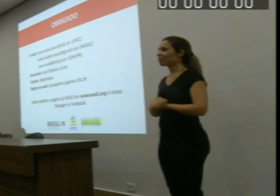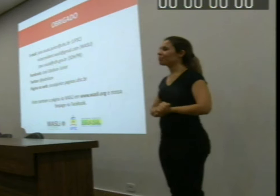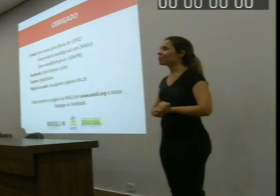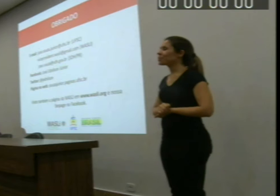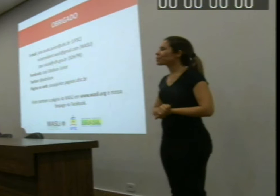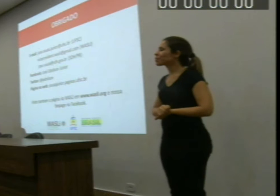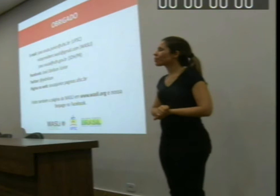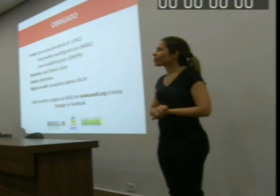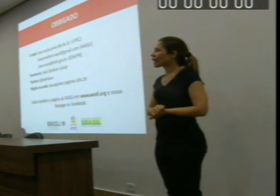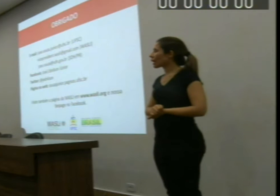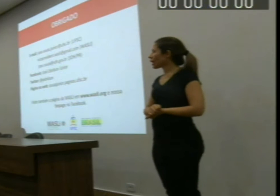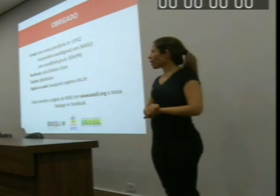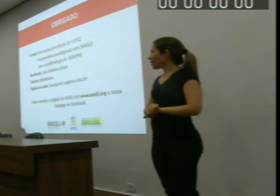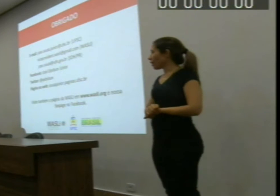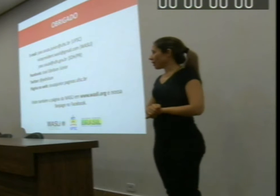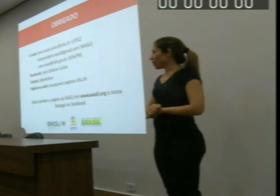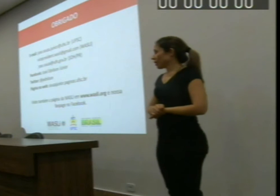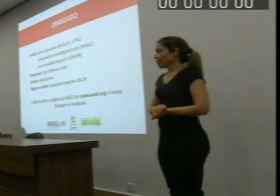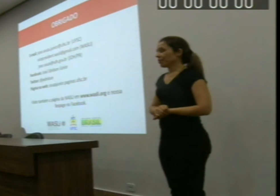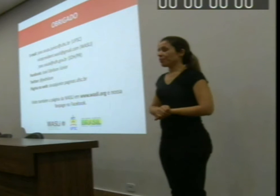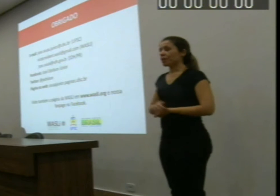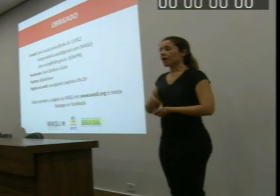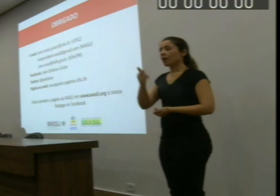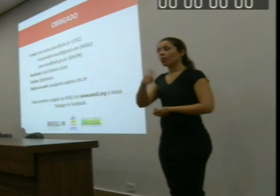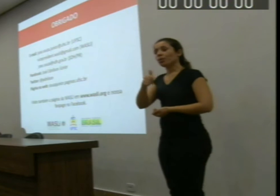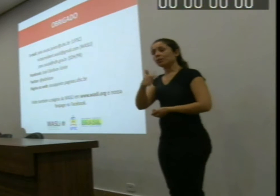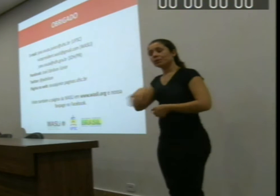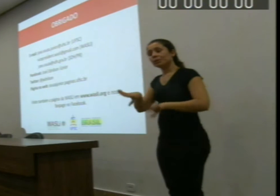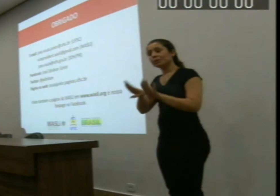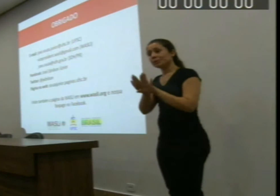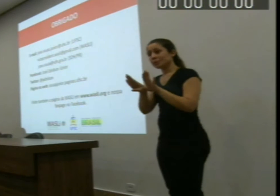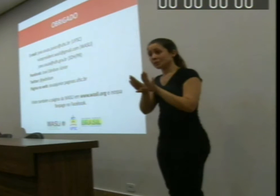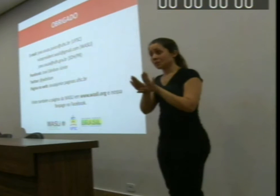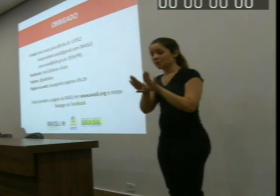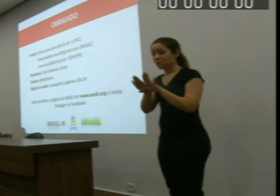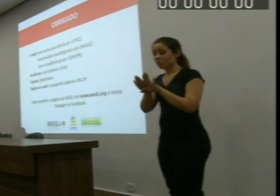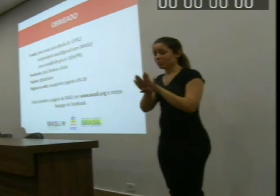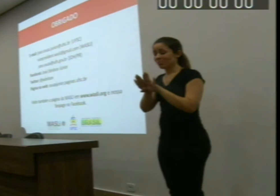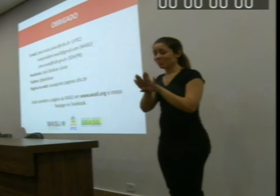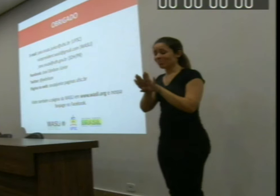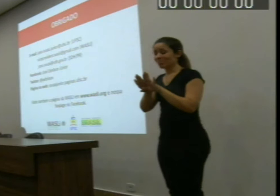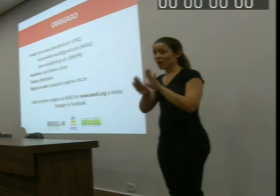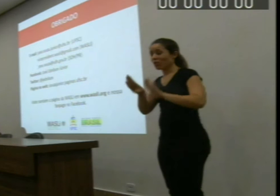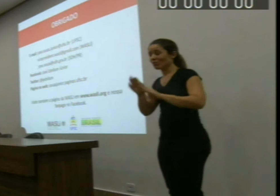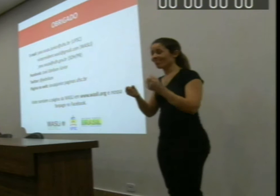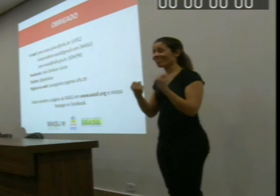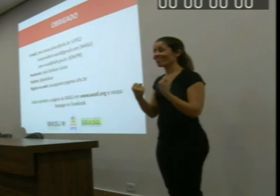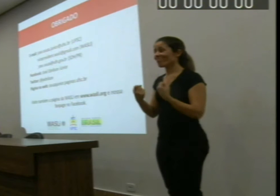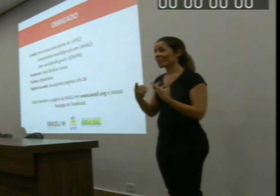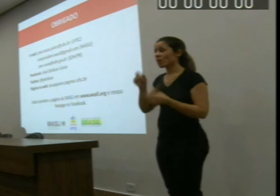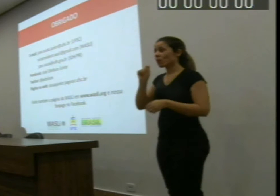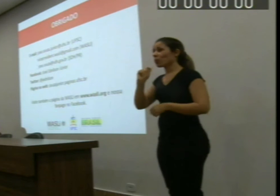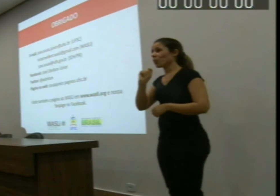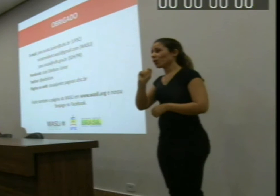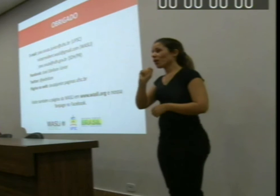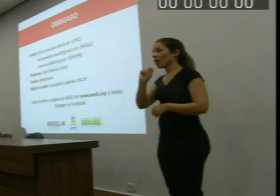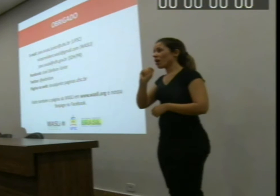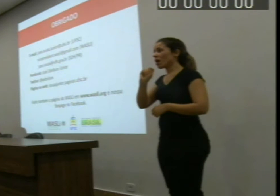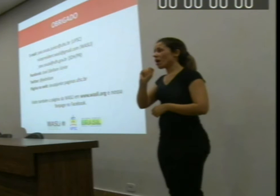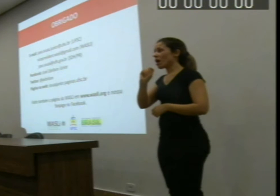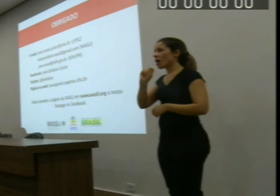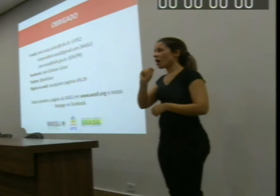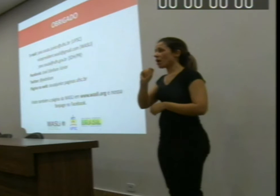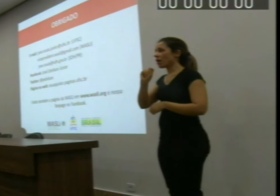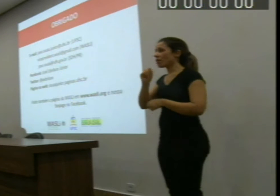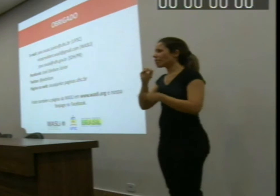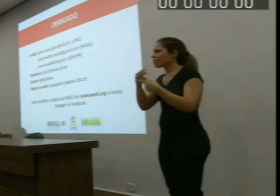outro aspecto que agora não é tão relevante mas eu acho que de alguma forma pesa também é que a gente precisa pensar o seguinte que muitos intérpretes foram parar na